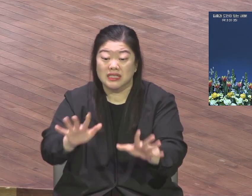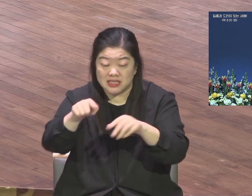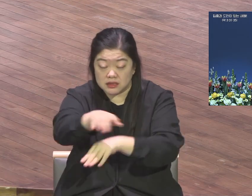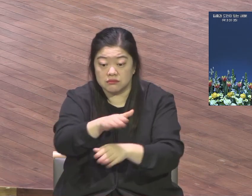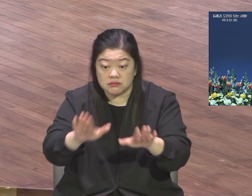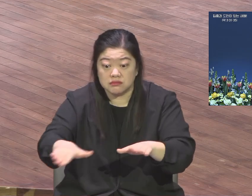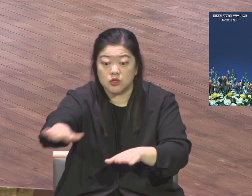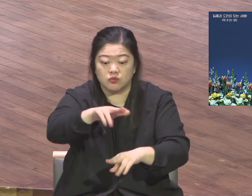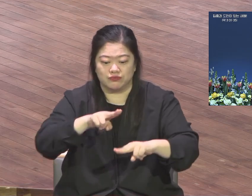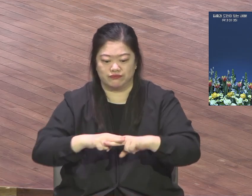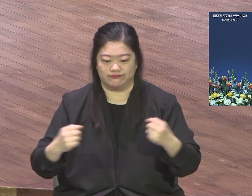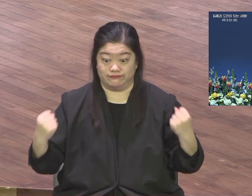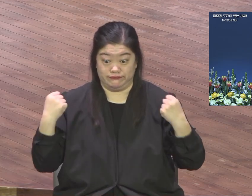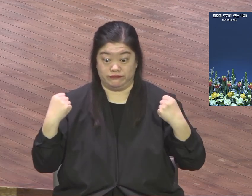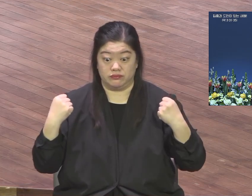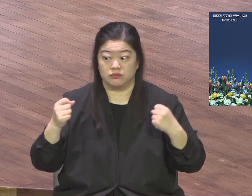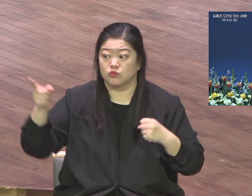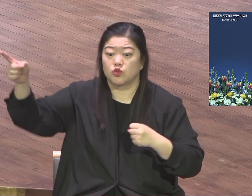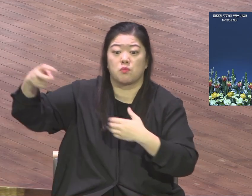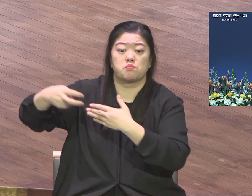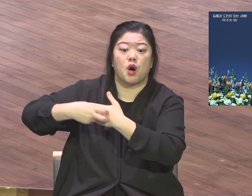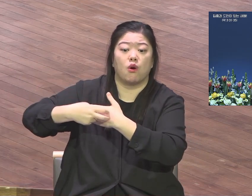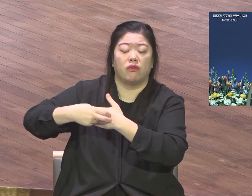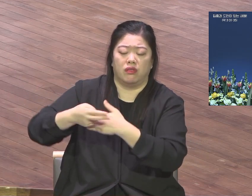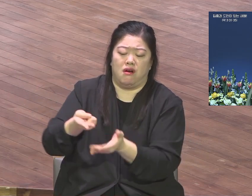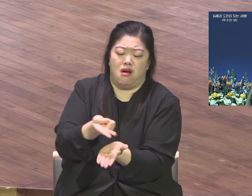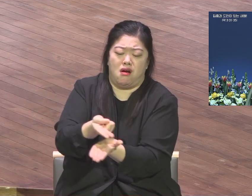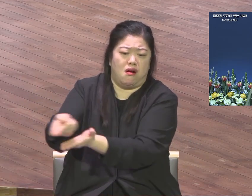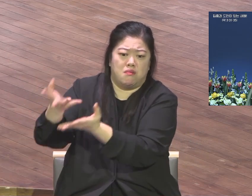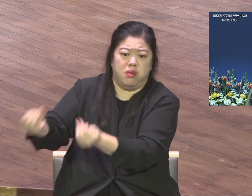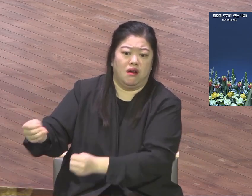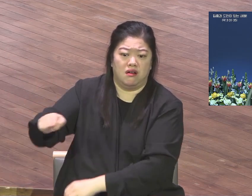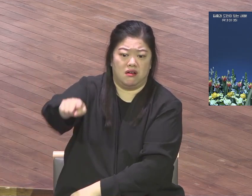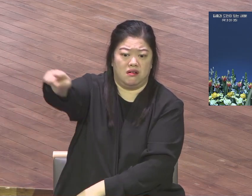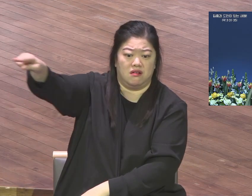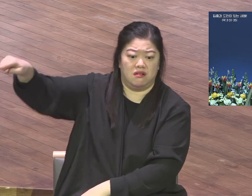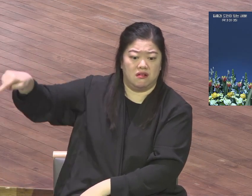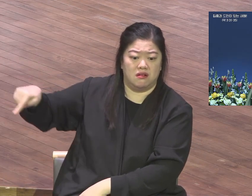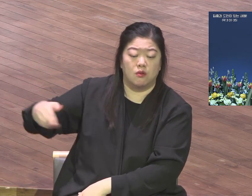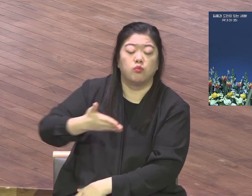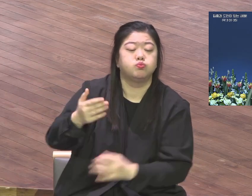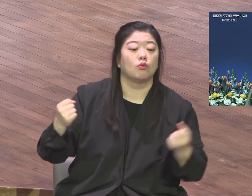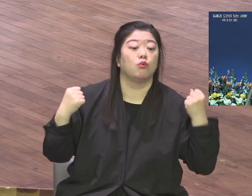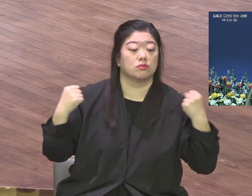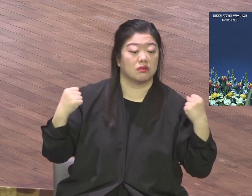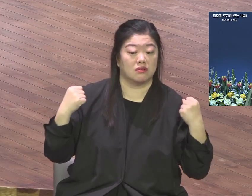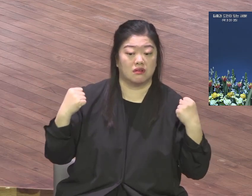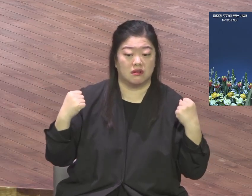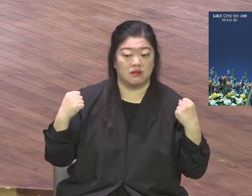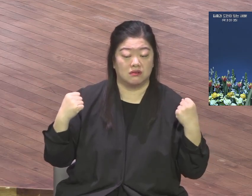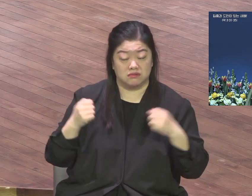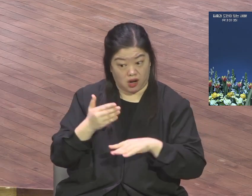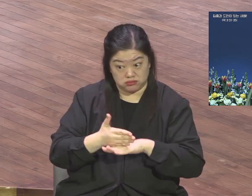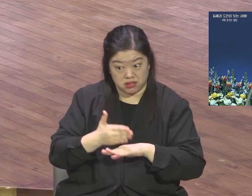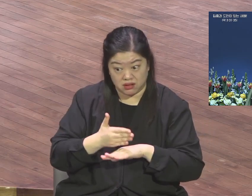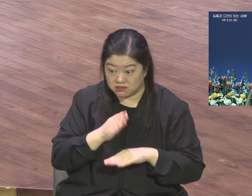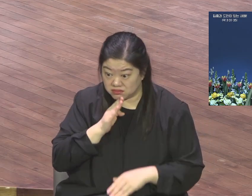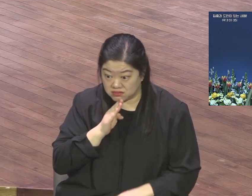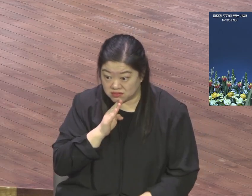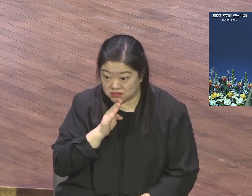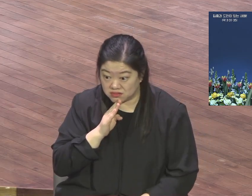환자들 큰 병원마다 빼기세 들어갈 만큼 환자 가득 찼는데 건강 주시고 마음껏